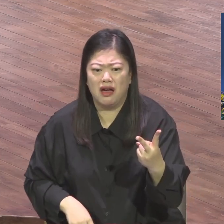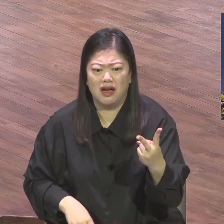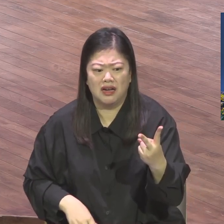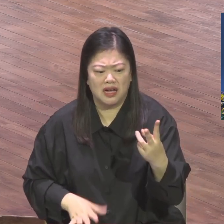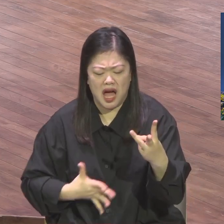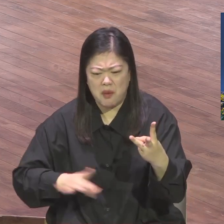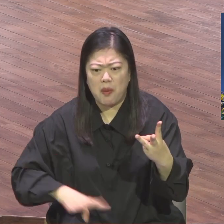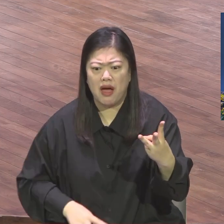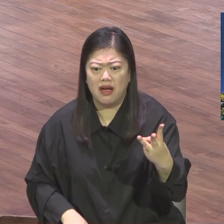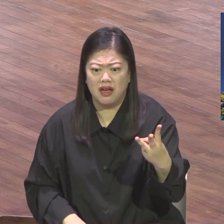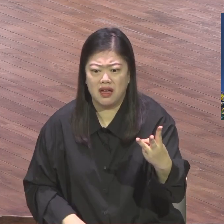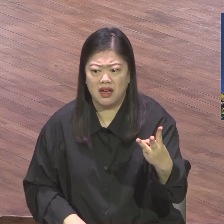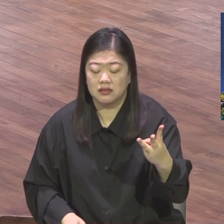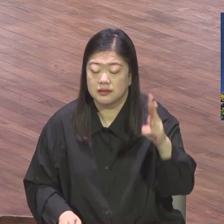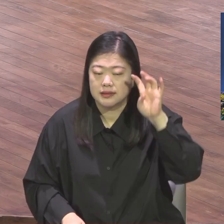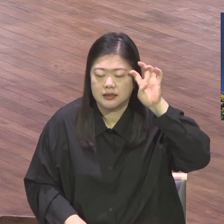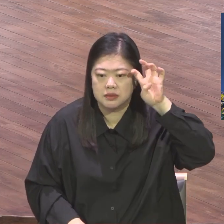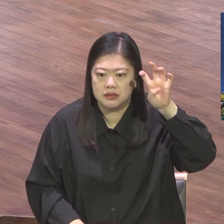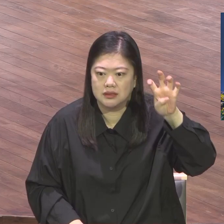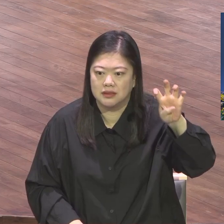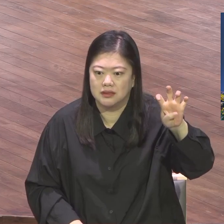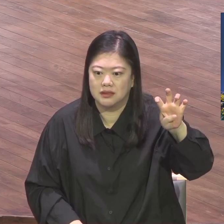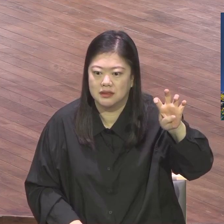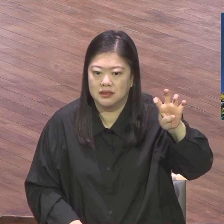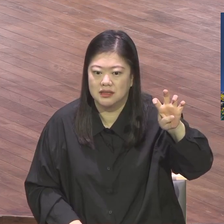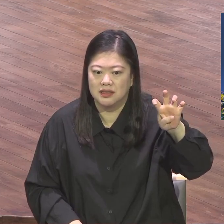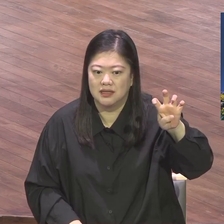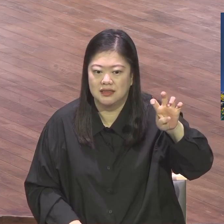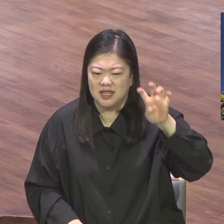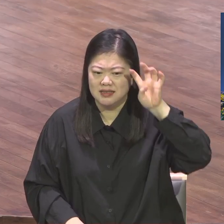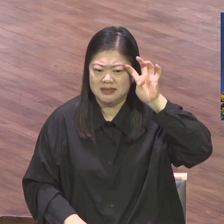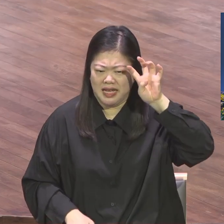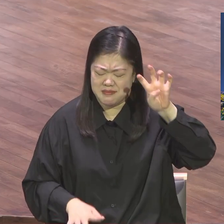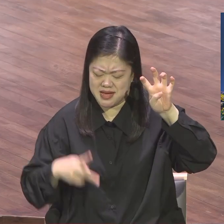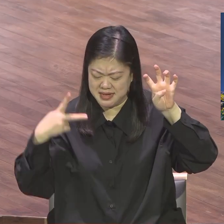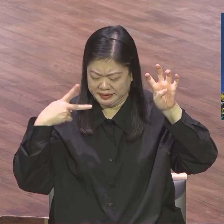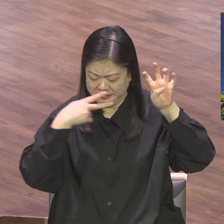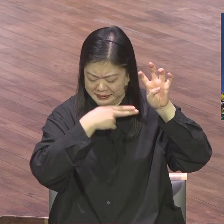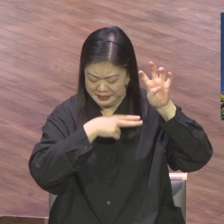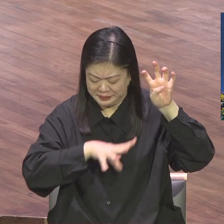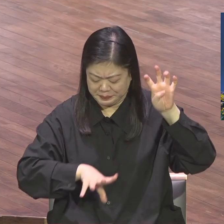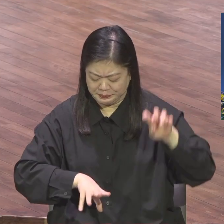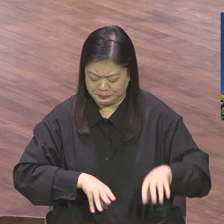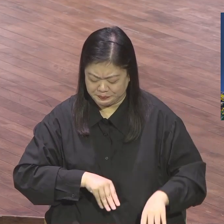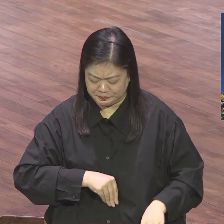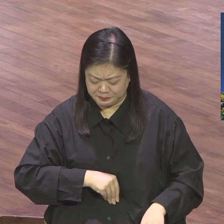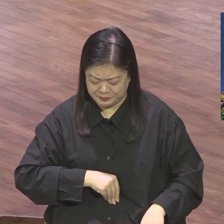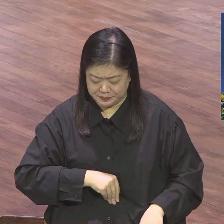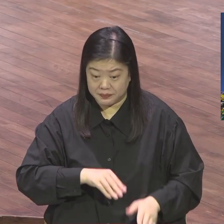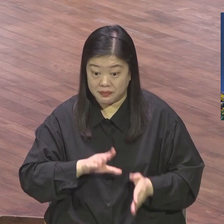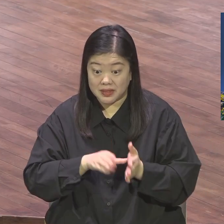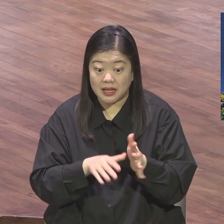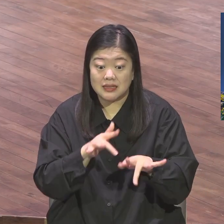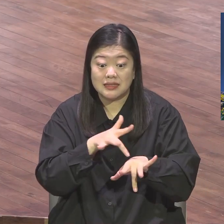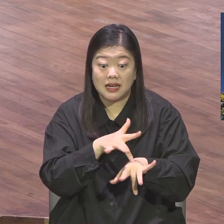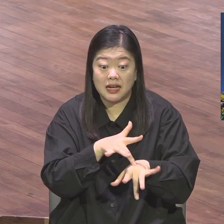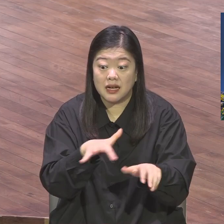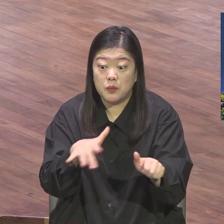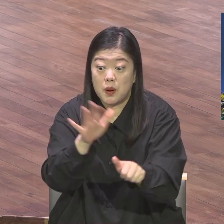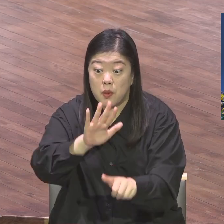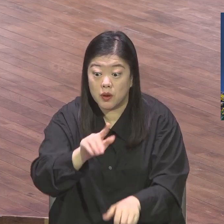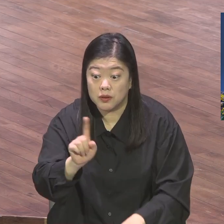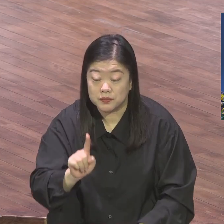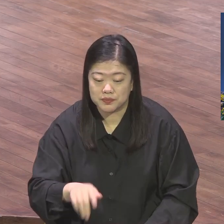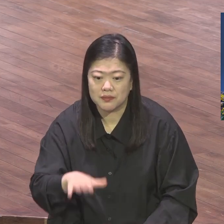너가 하나님의 아들이거든 명하여 이 돌들을 떡덩이 되게 하라. 여러분 돌들 보면 똑똑 같은